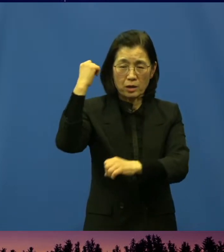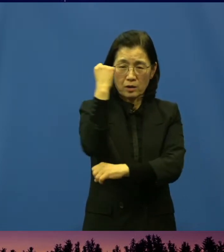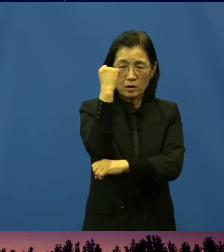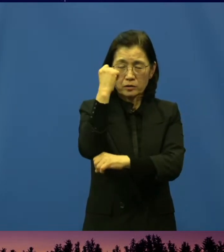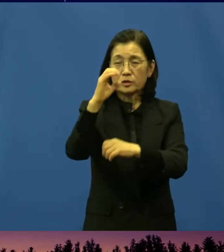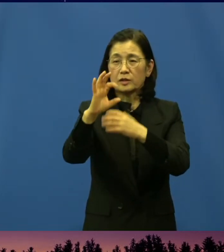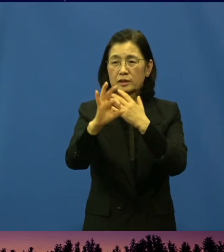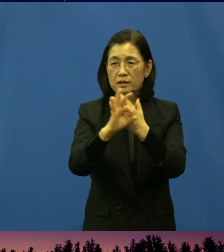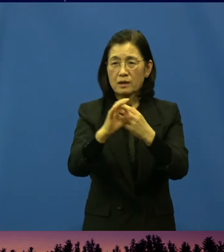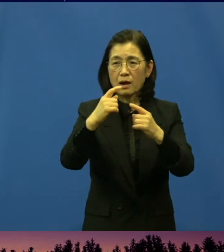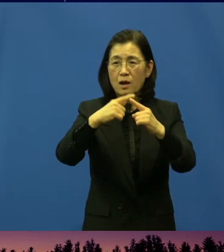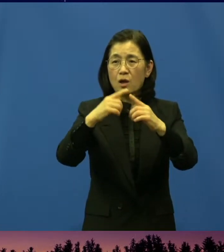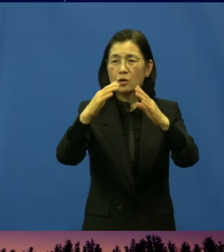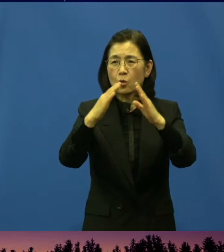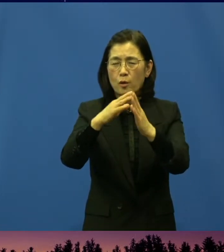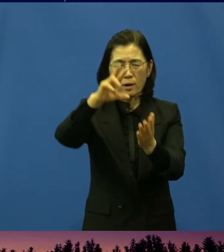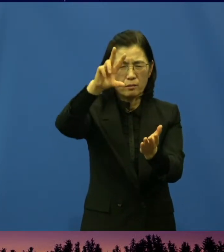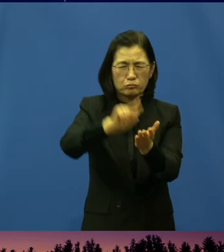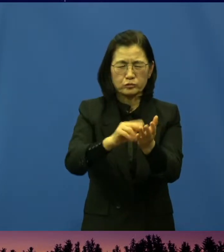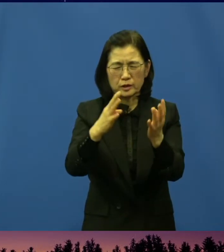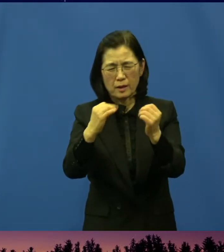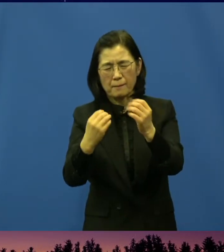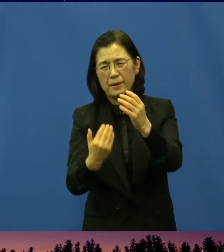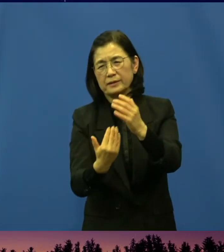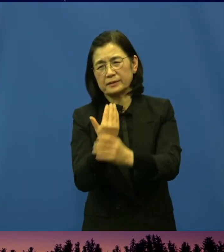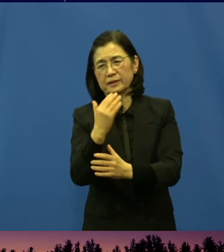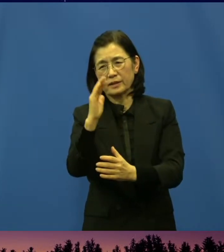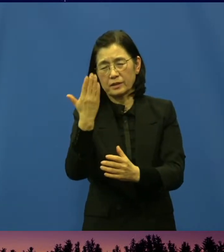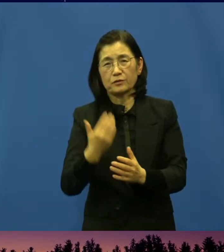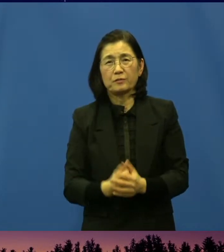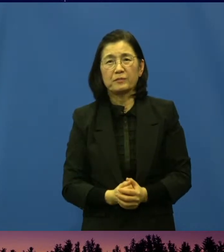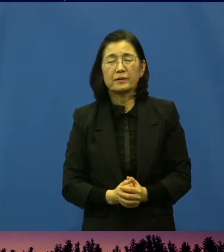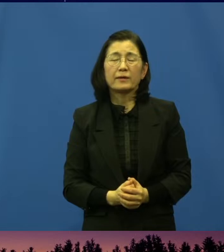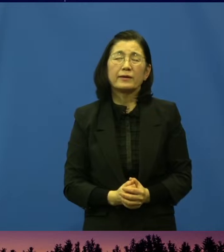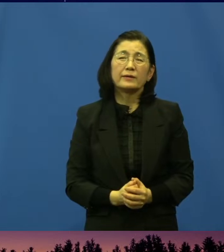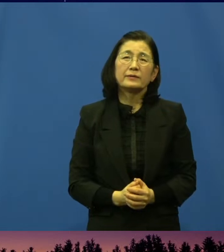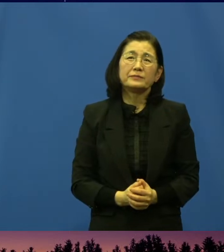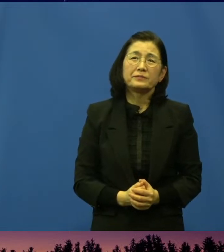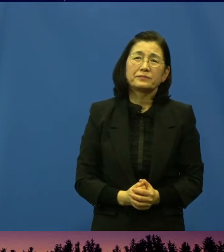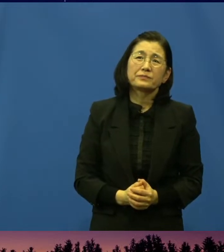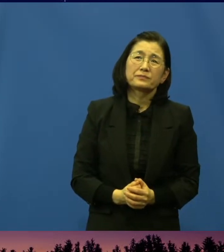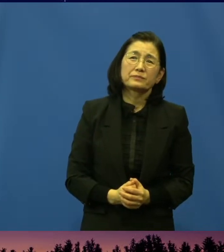이 목사님들이 가르치는데 이 실수를 한 것들이 많아요.